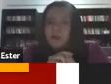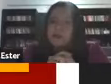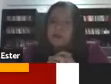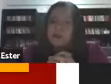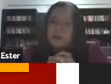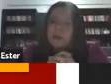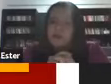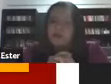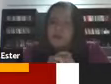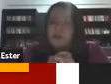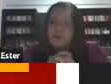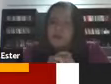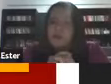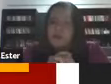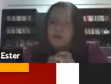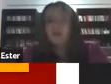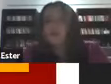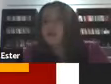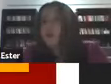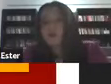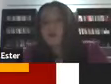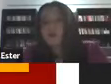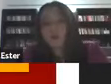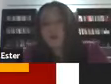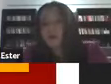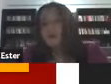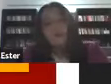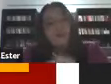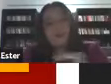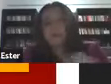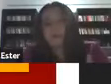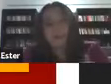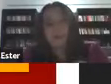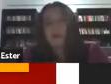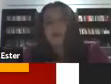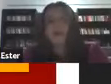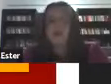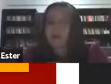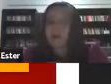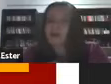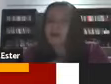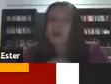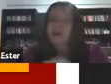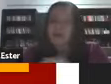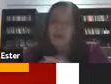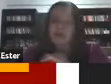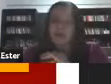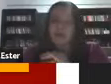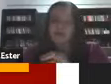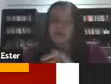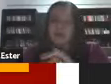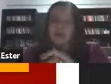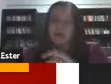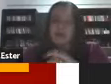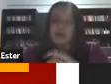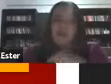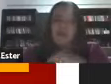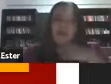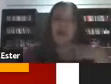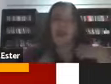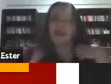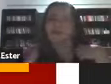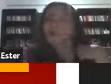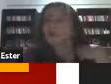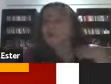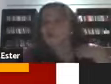de situações de vulnerabilidade. Então, isso é um indicador muito forte de que a pandemia não é democrática e ela afeta de forma diferenciada, né?